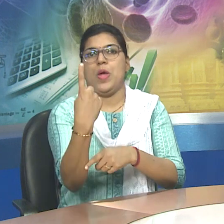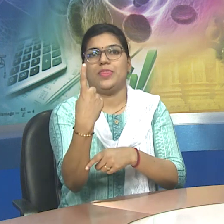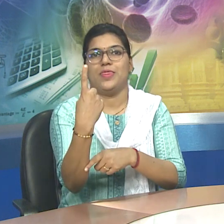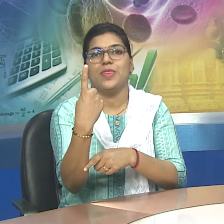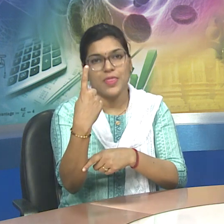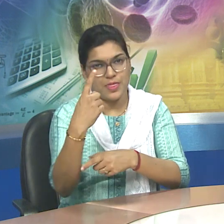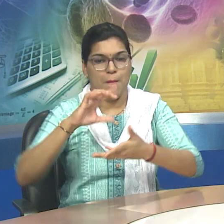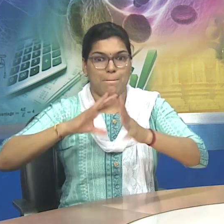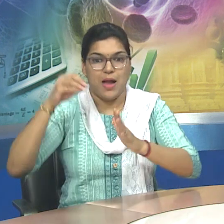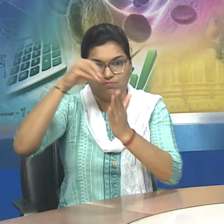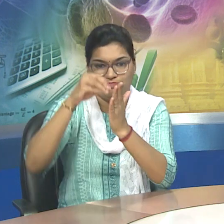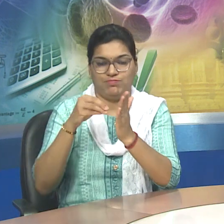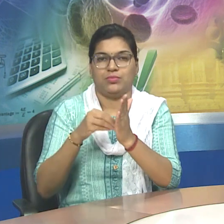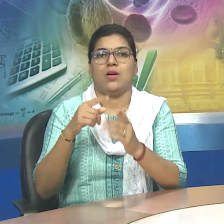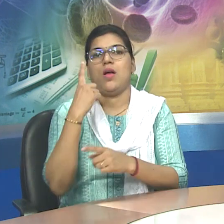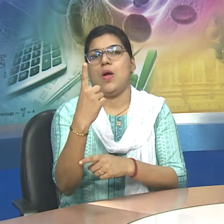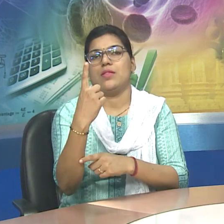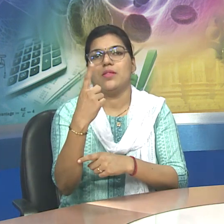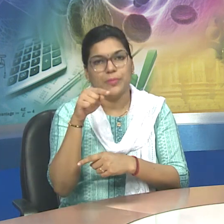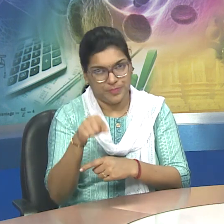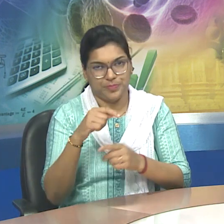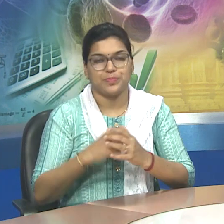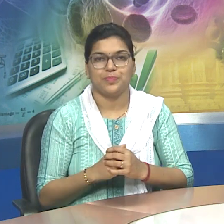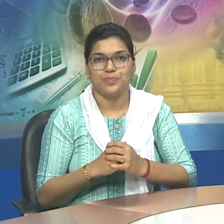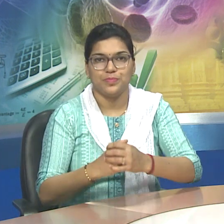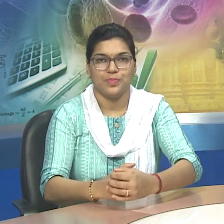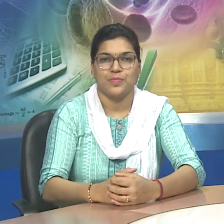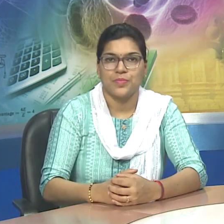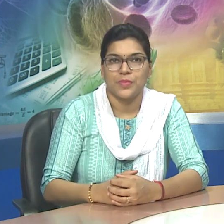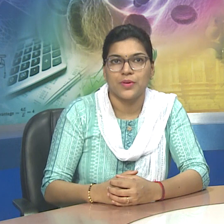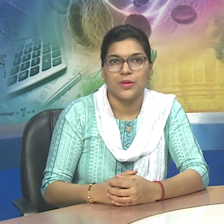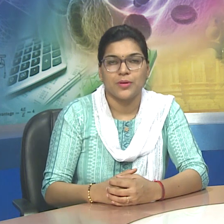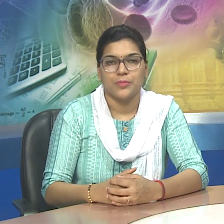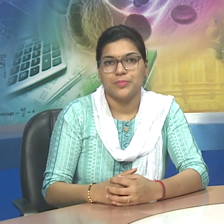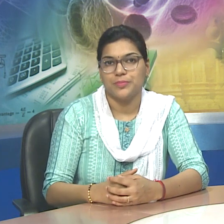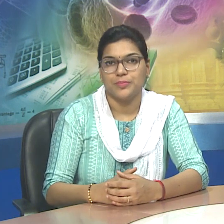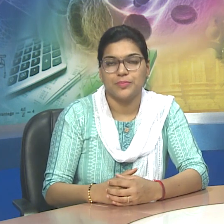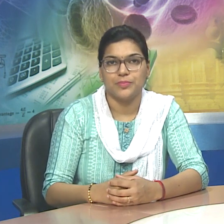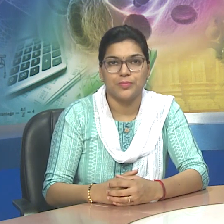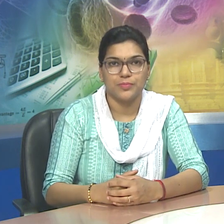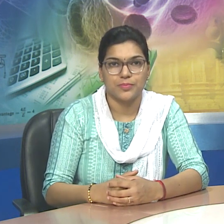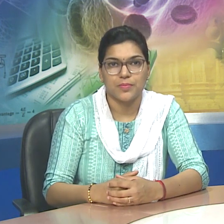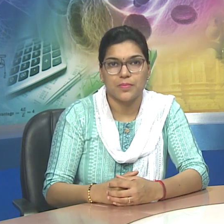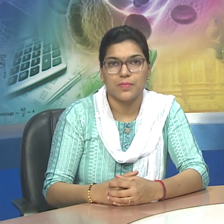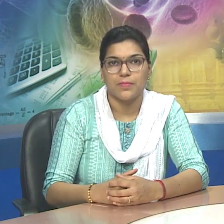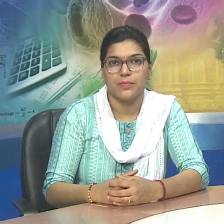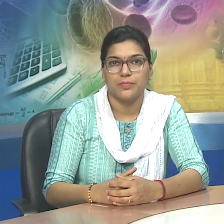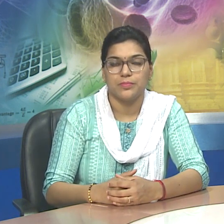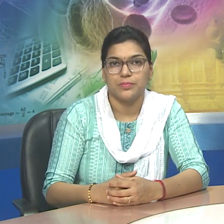छोटी इकाई माना गया है। और तीसरा जो पॉइंट है, सरकार एक तरह से स्टेट के सुझाए